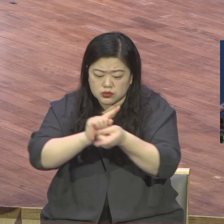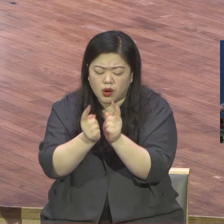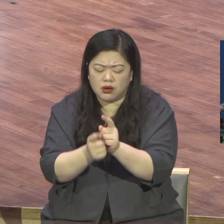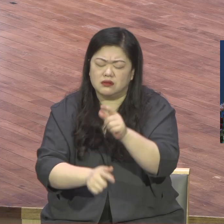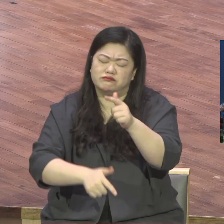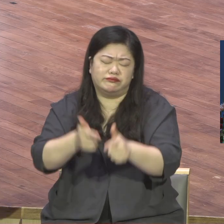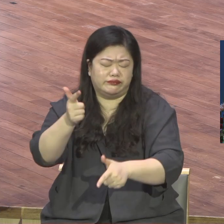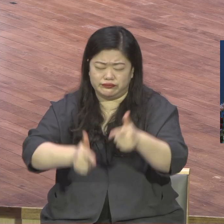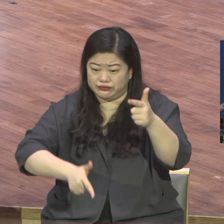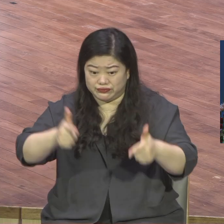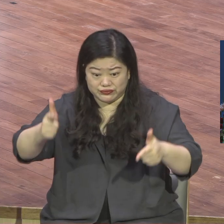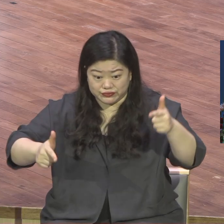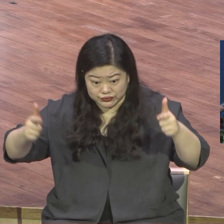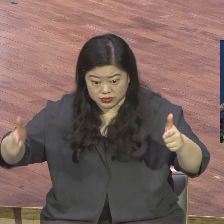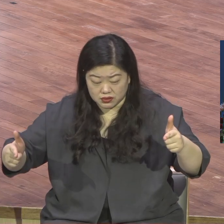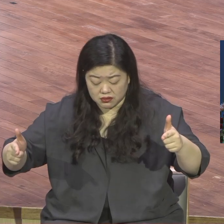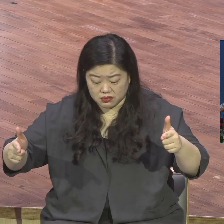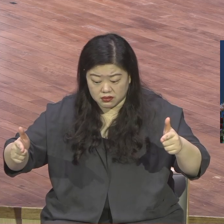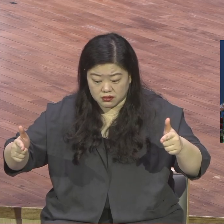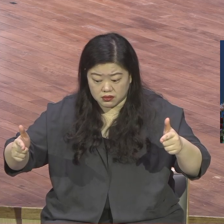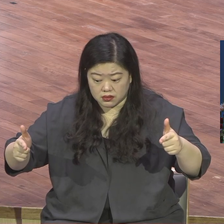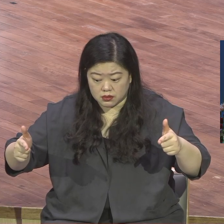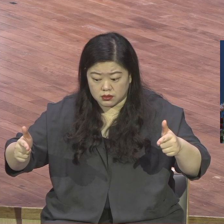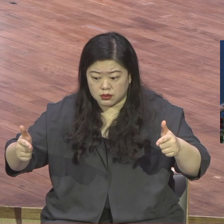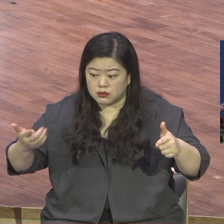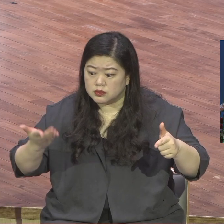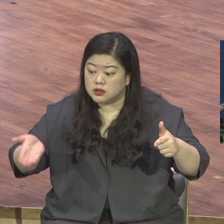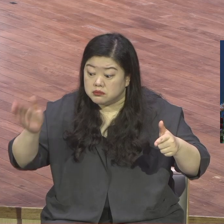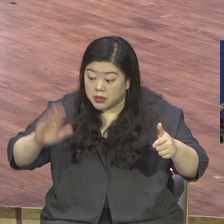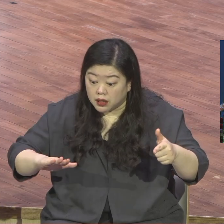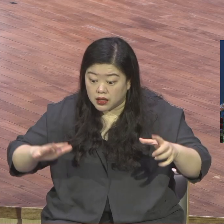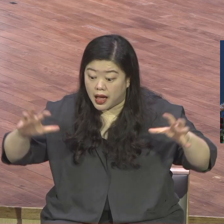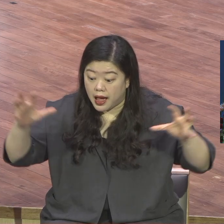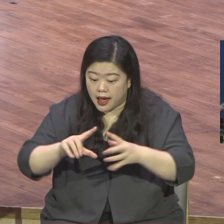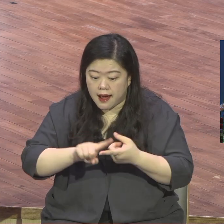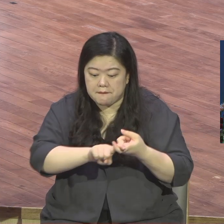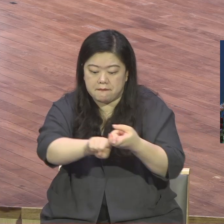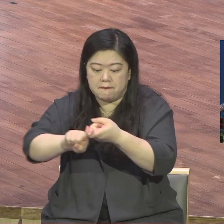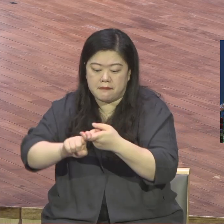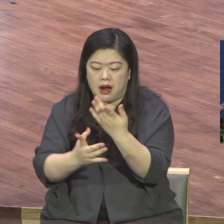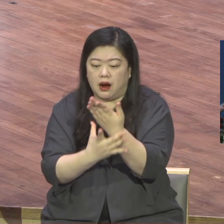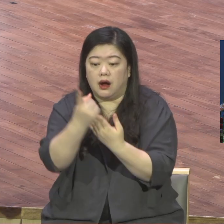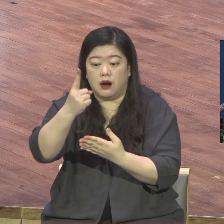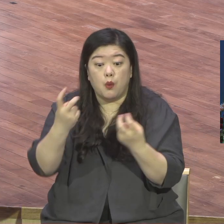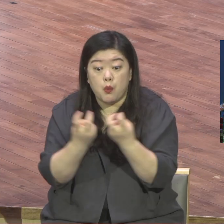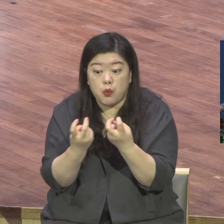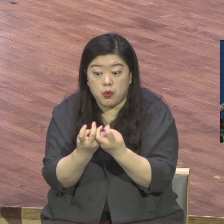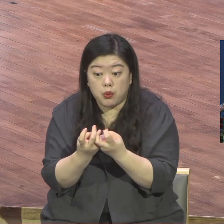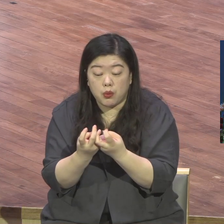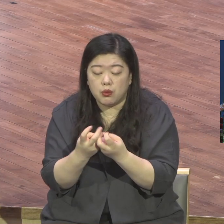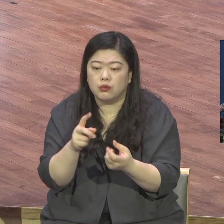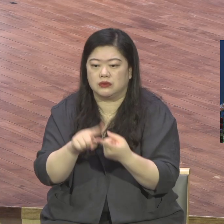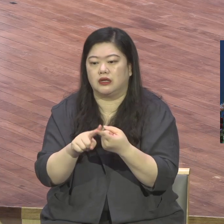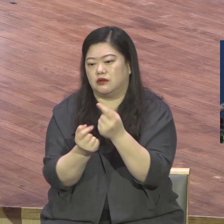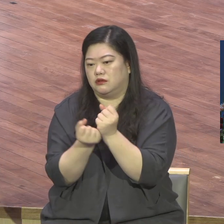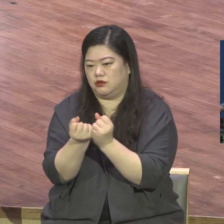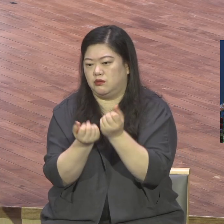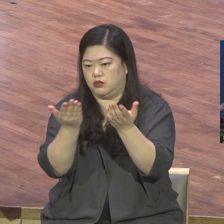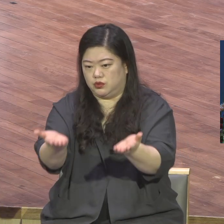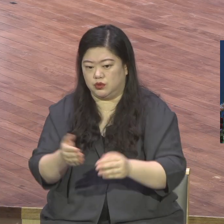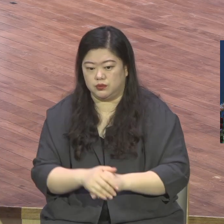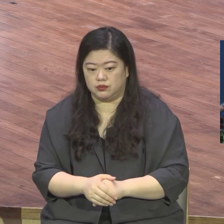화목의 원리스를 이룰 수가 있는지 구체적으로 밝혀주고 있어요. 여기에 핵심 포인트가